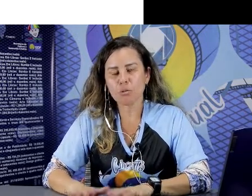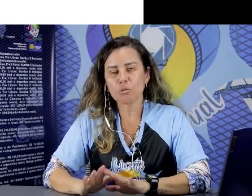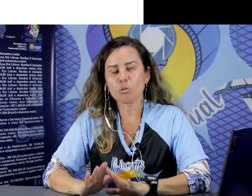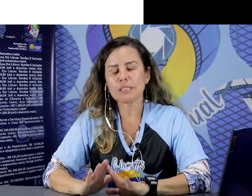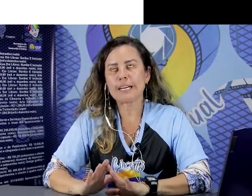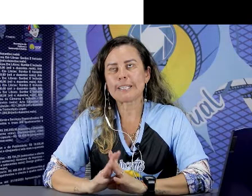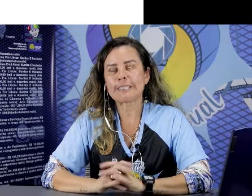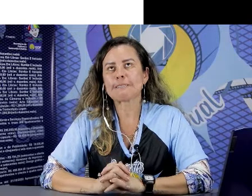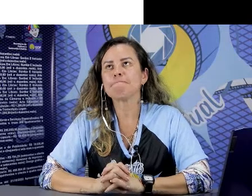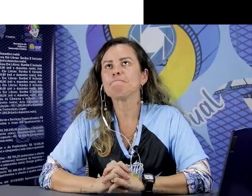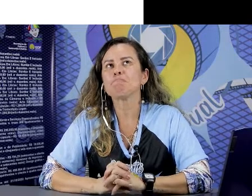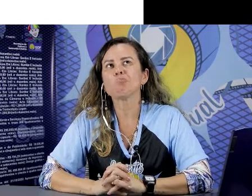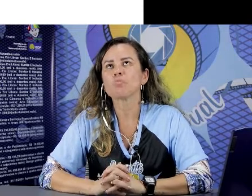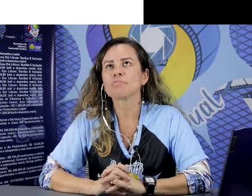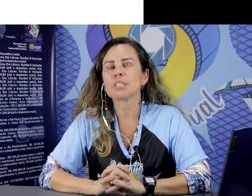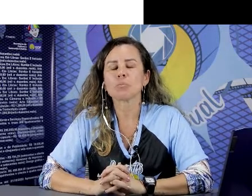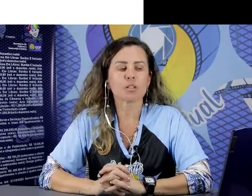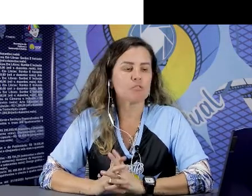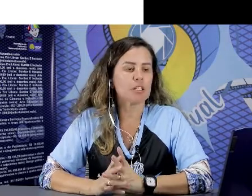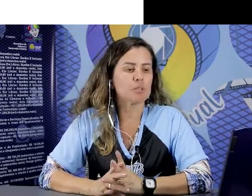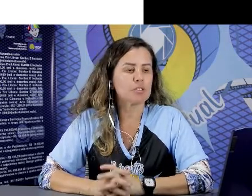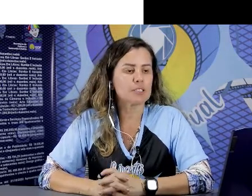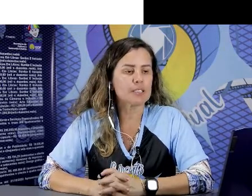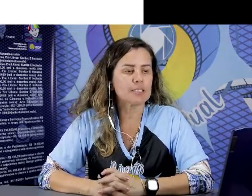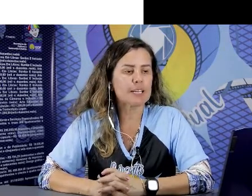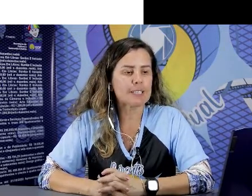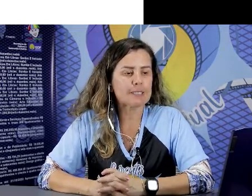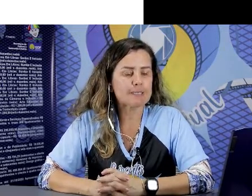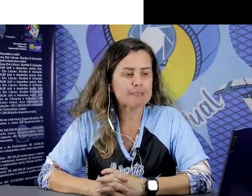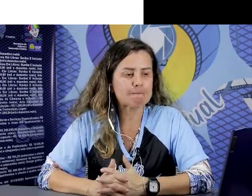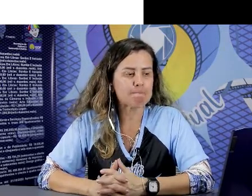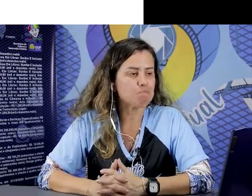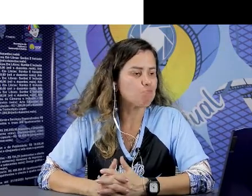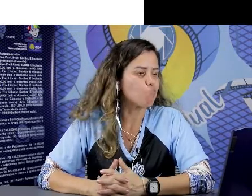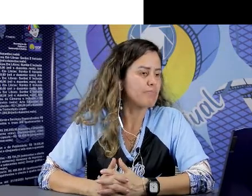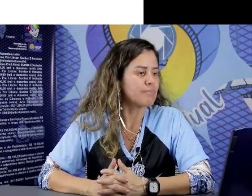autor da... Como é que eu falo para vocês? Da